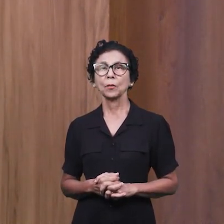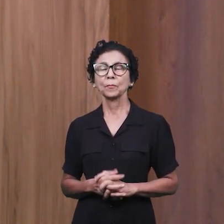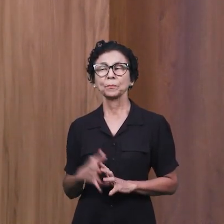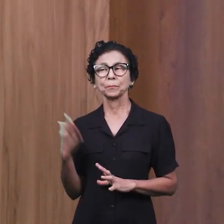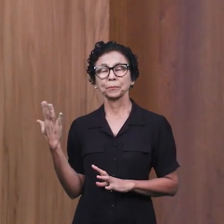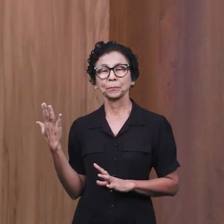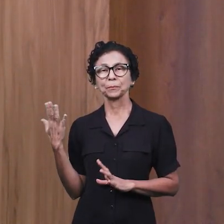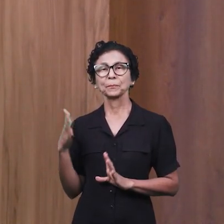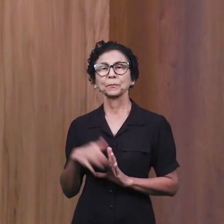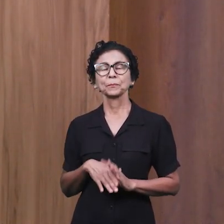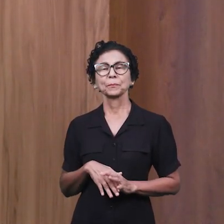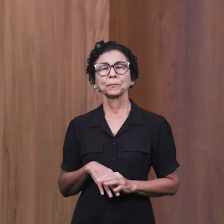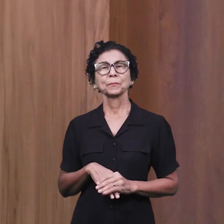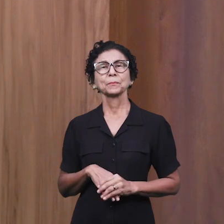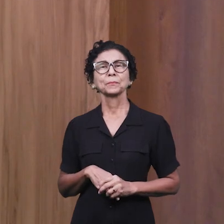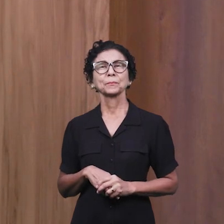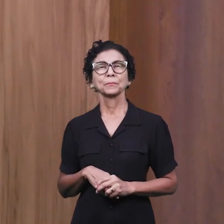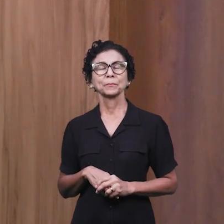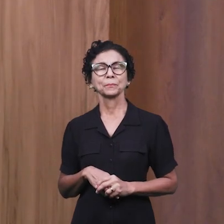olha o sinal de Instagram,